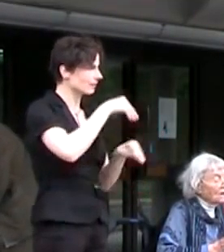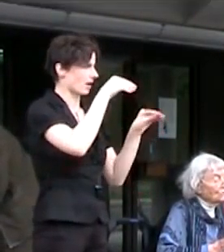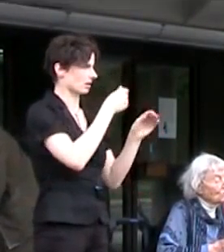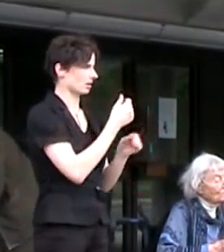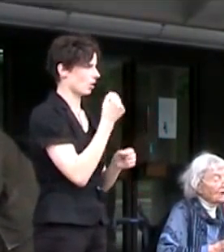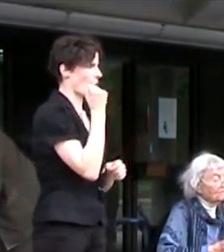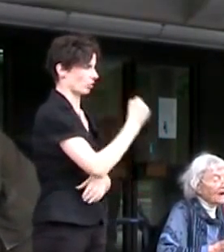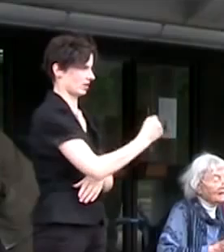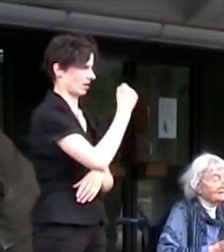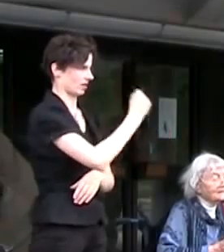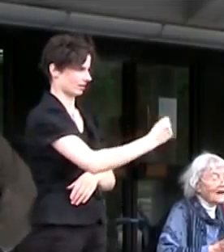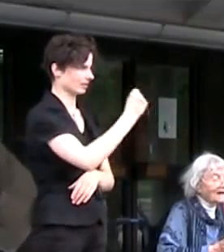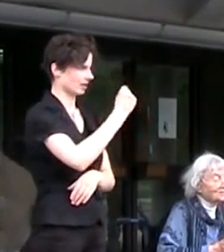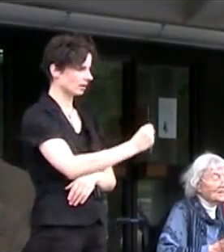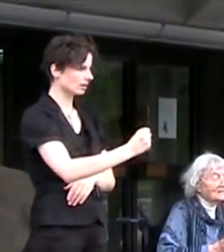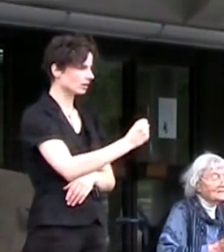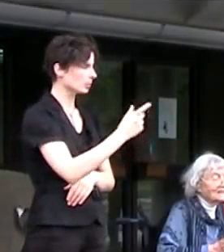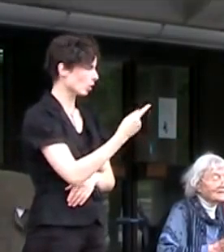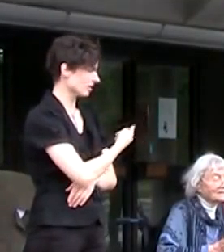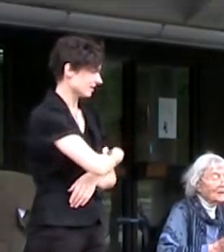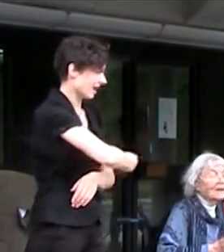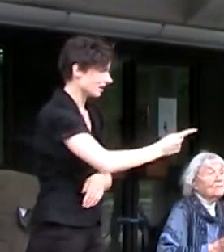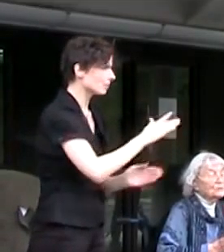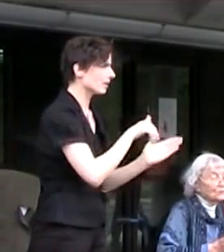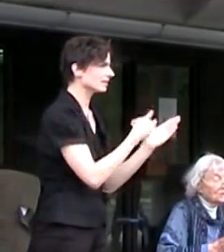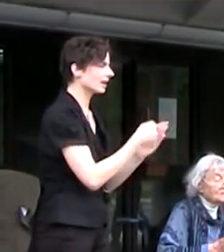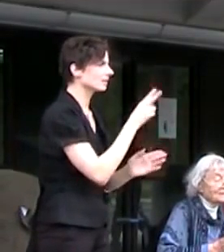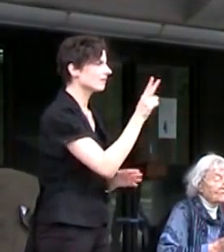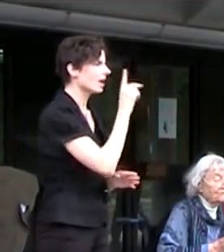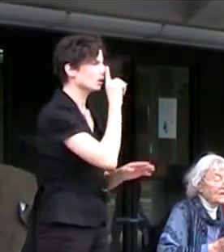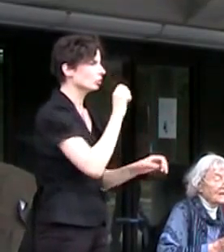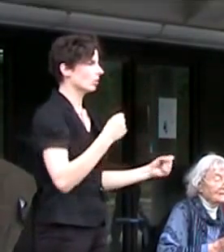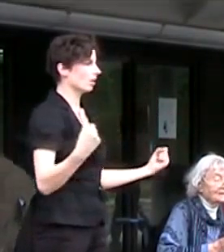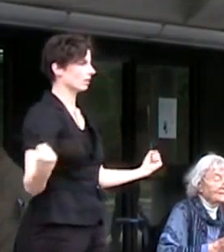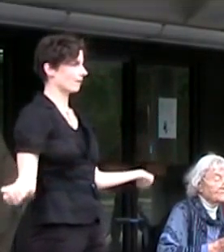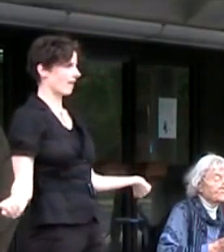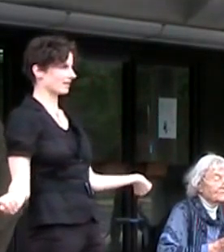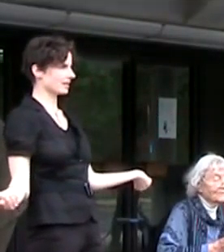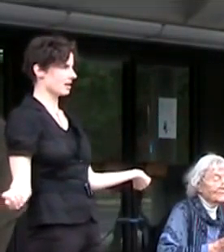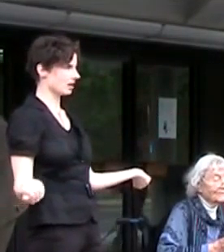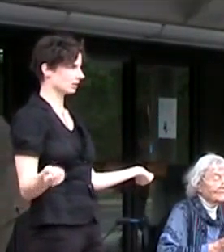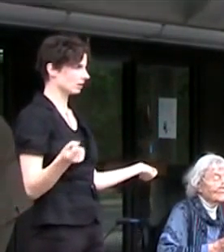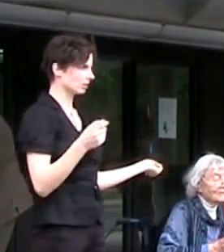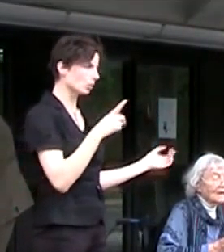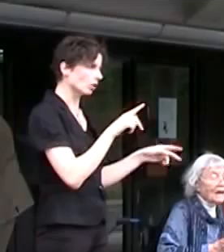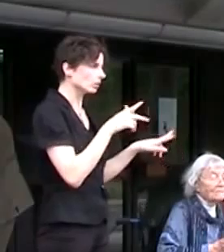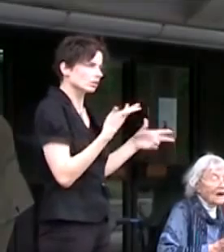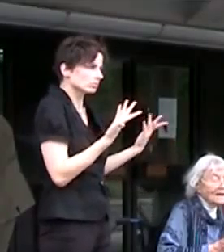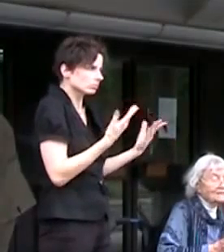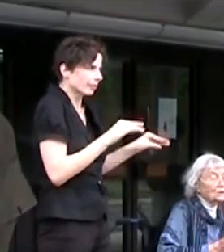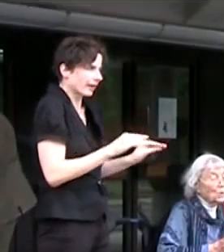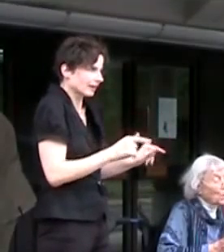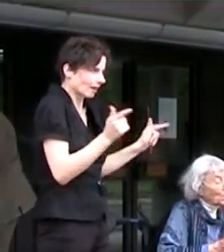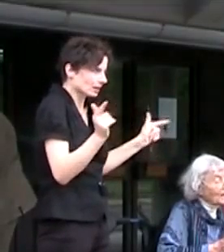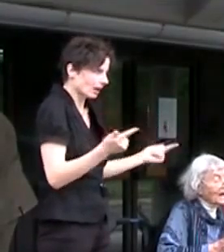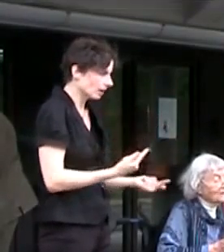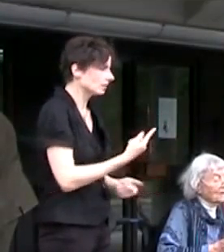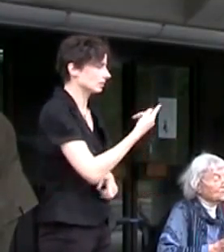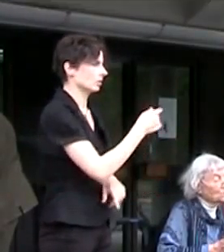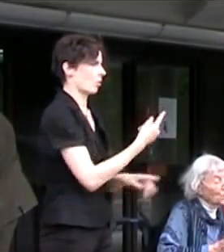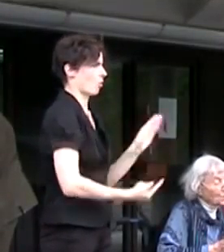untätig nur verwarrten Anstaltsinsassen besonders gefährdet, weil sie